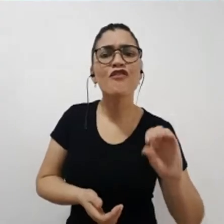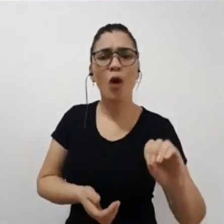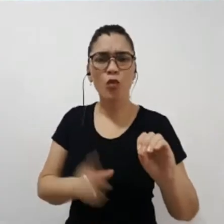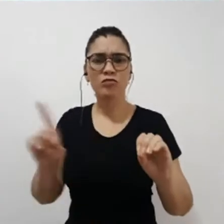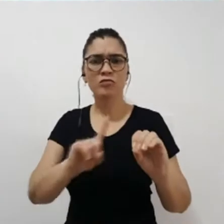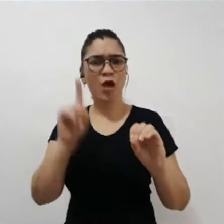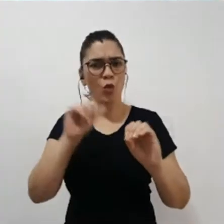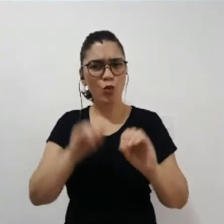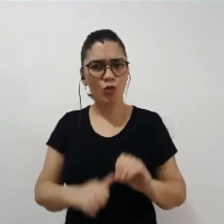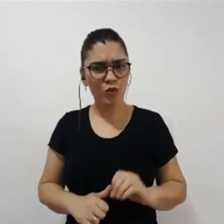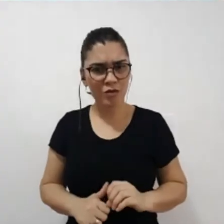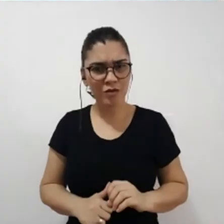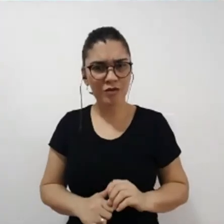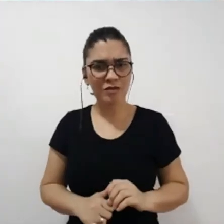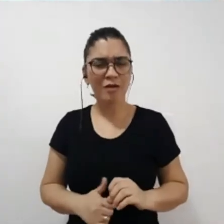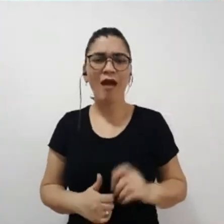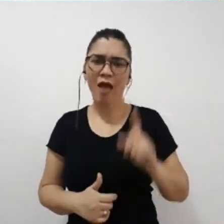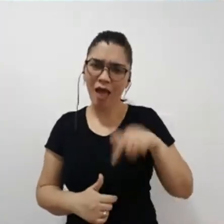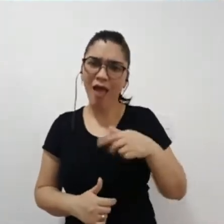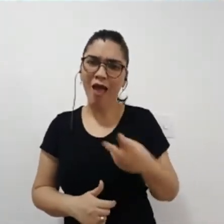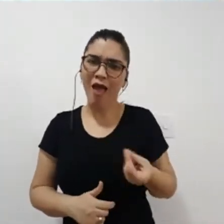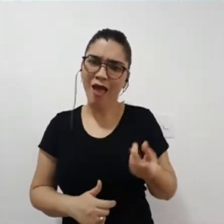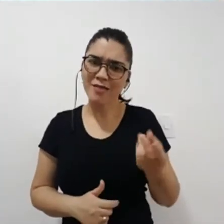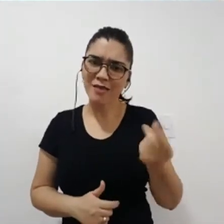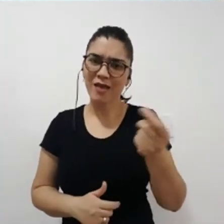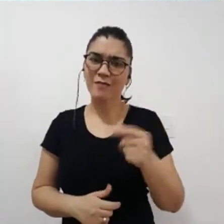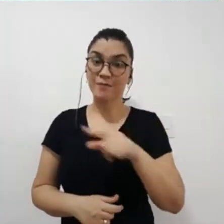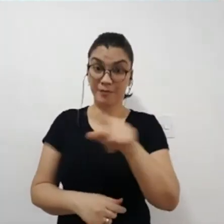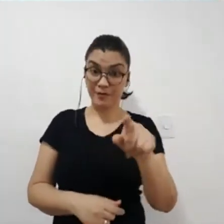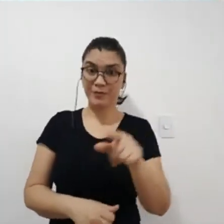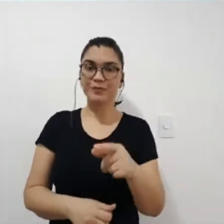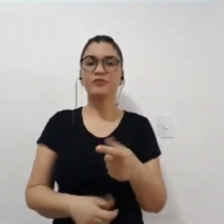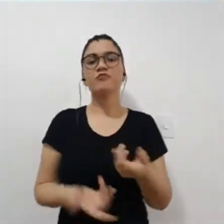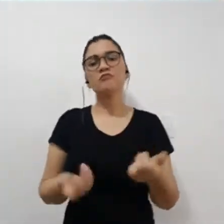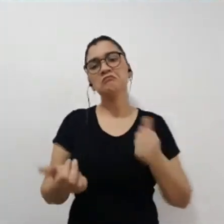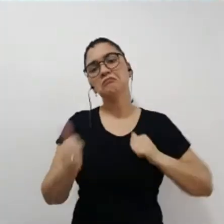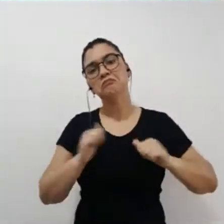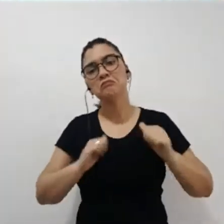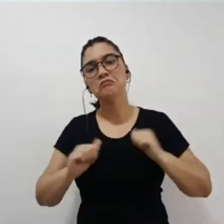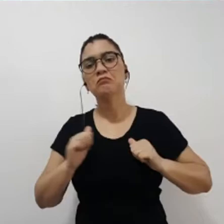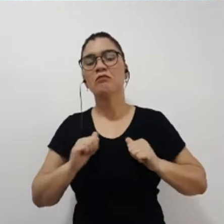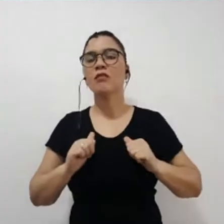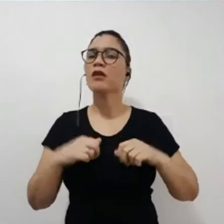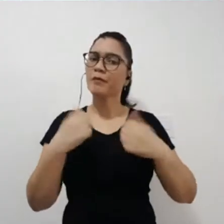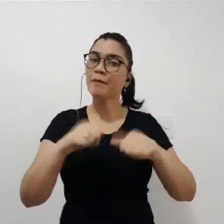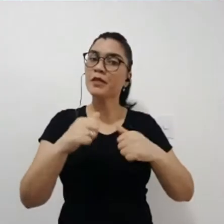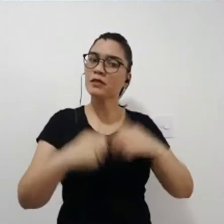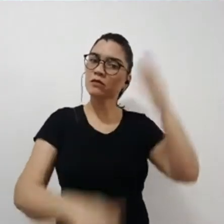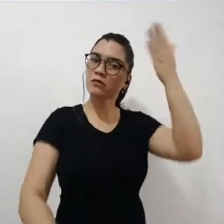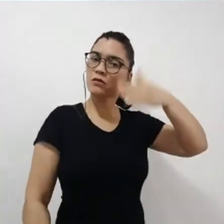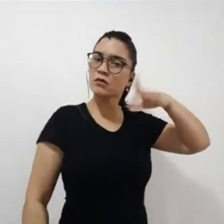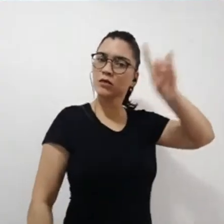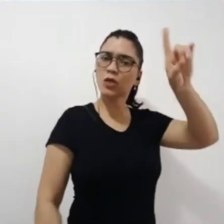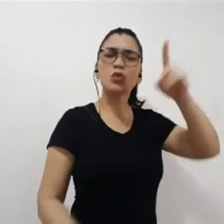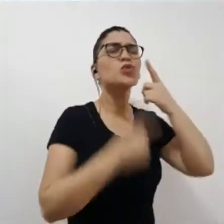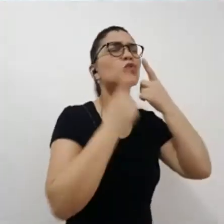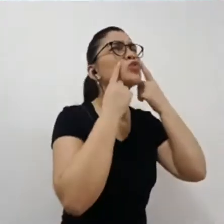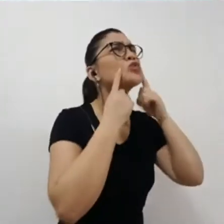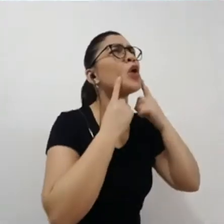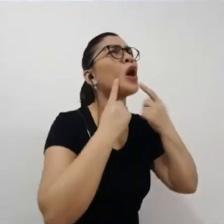Então, se você tem estado ansioso, chore diante do Senhor, expondo a tua ansiedade, o teu